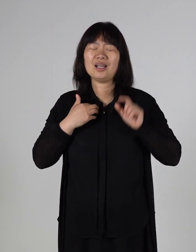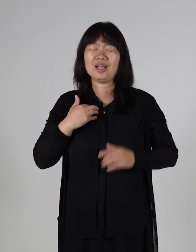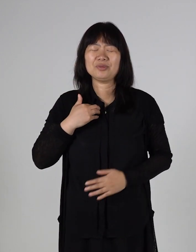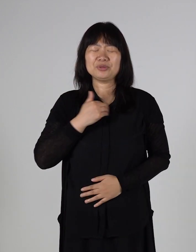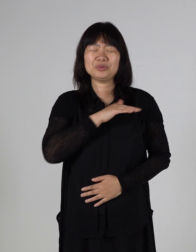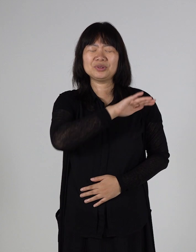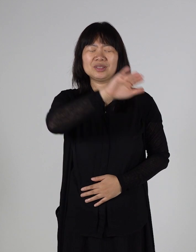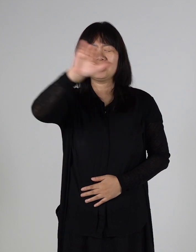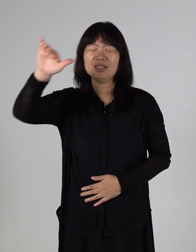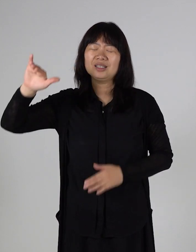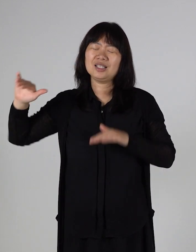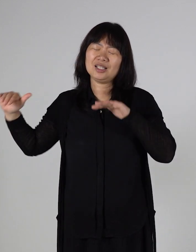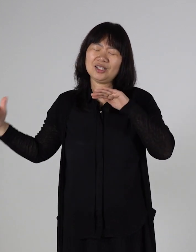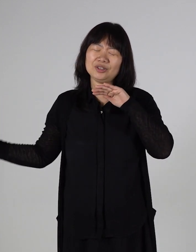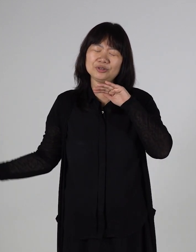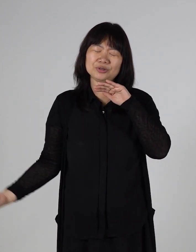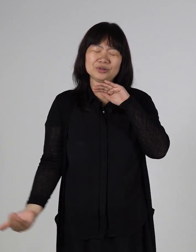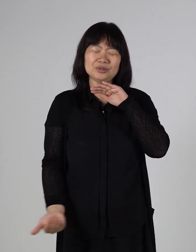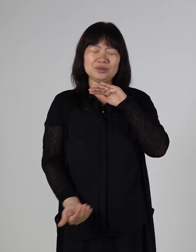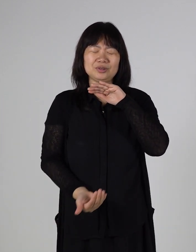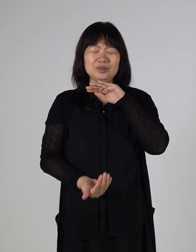그날에 우릴